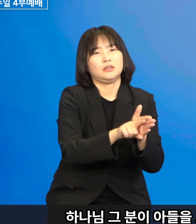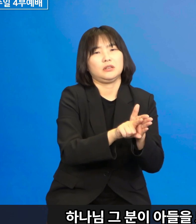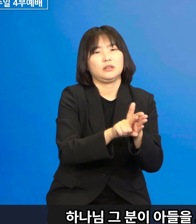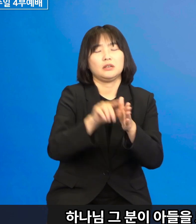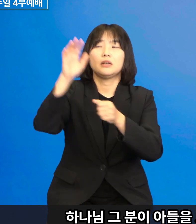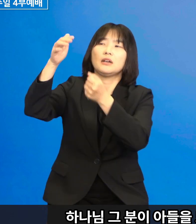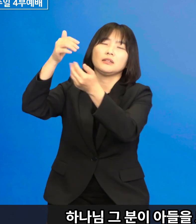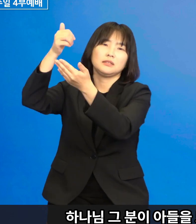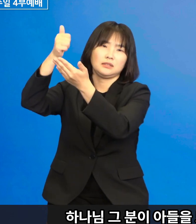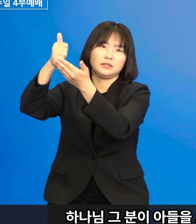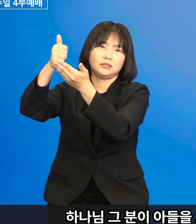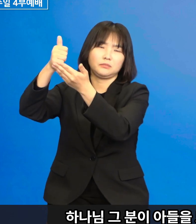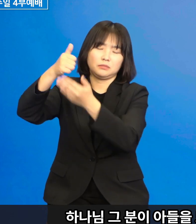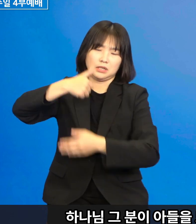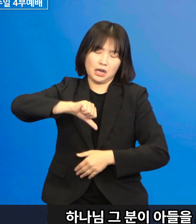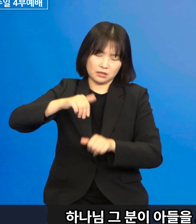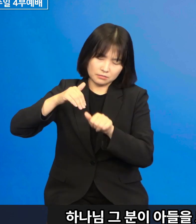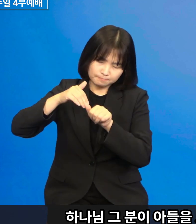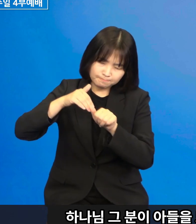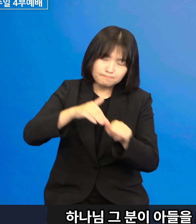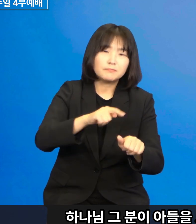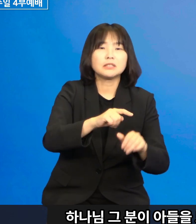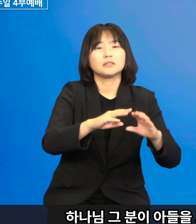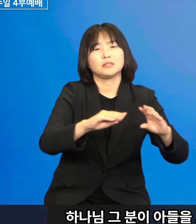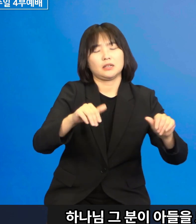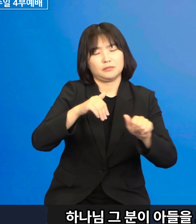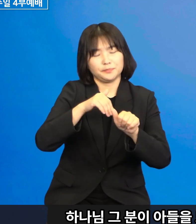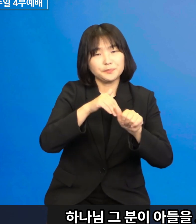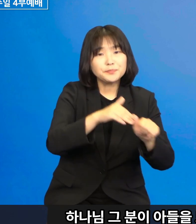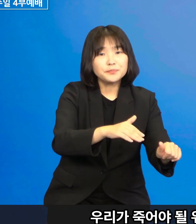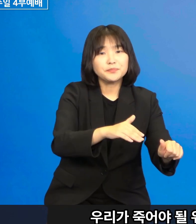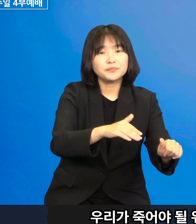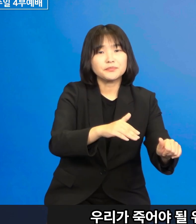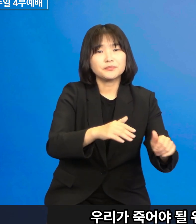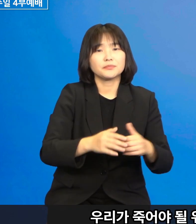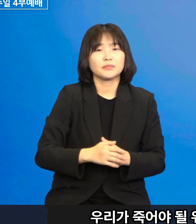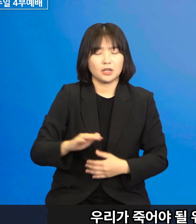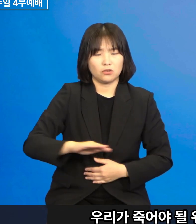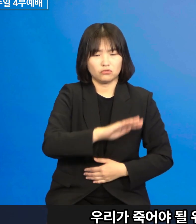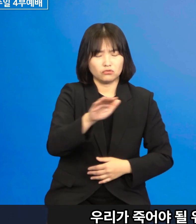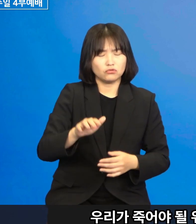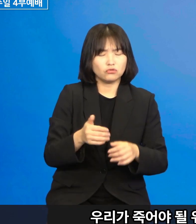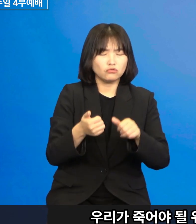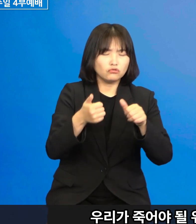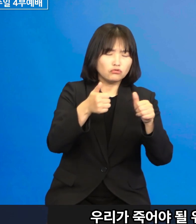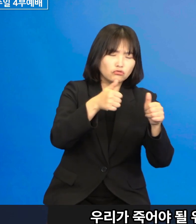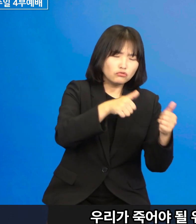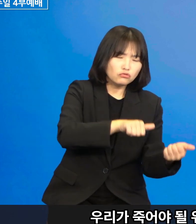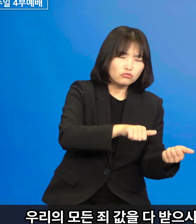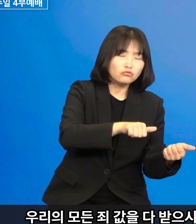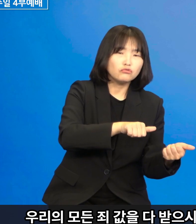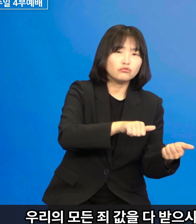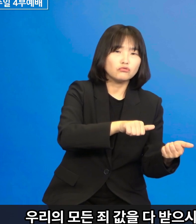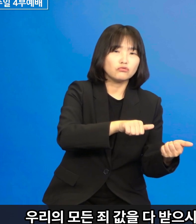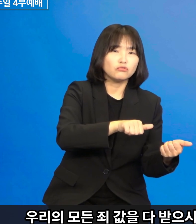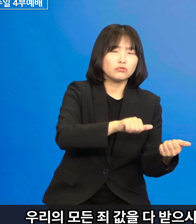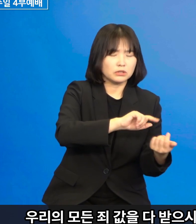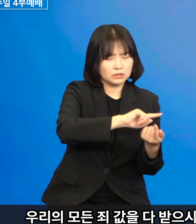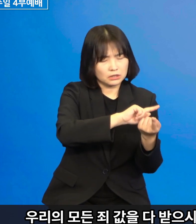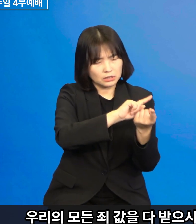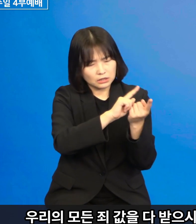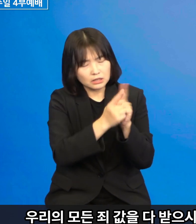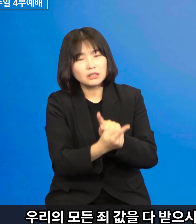하나님 그분이 아들을 보내줬어요. 이 땅에 보내주시고 우리가 죽어야 될 위치에서, 우리의 자리에서 우리의